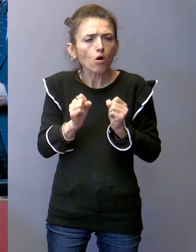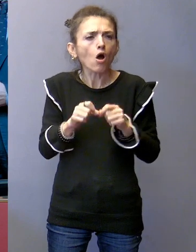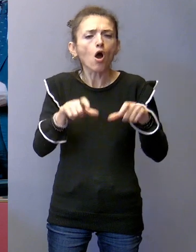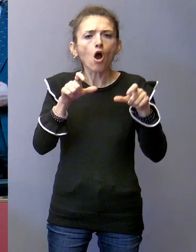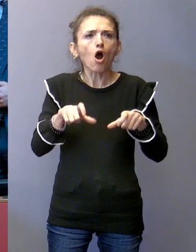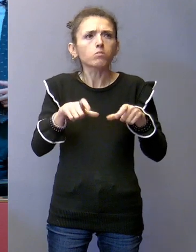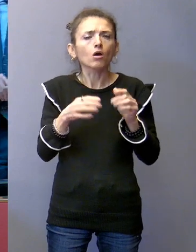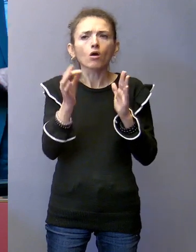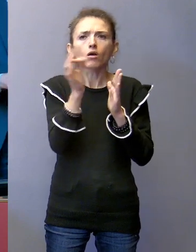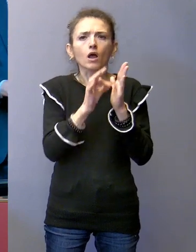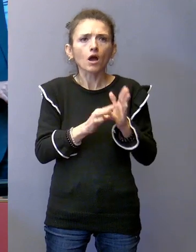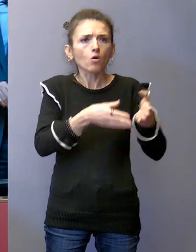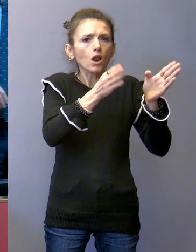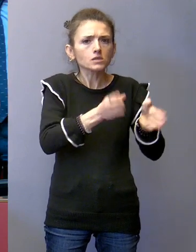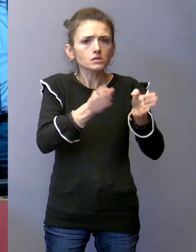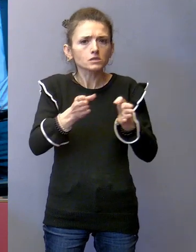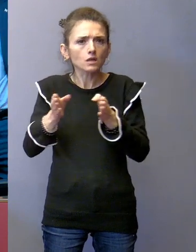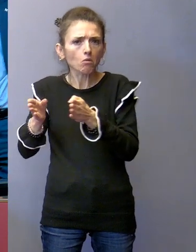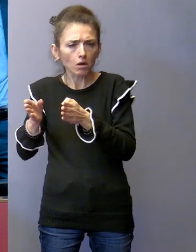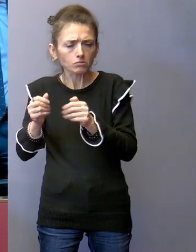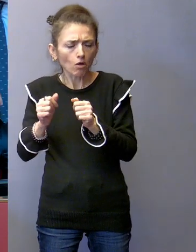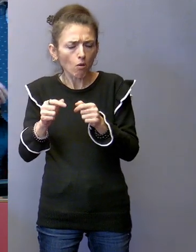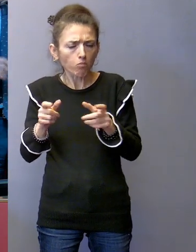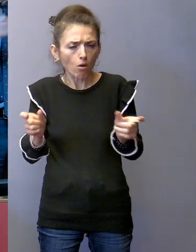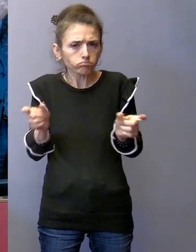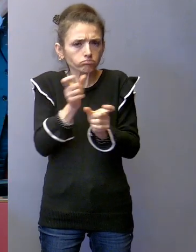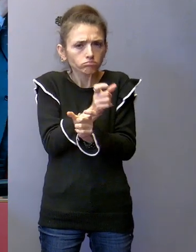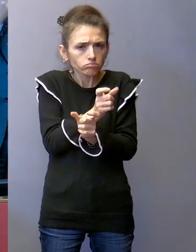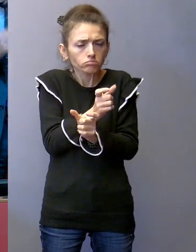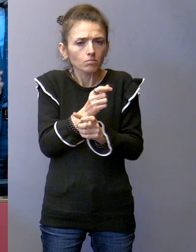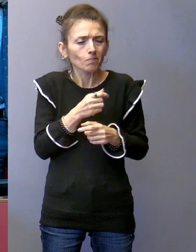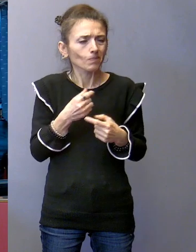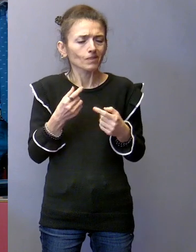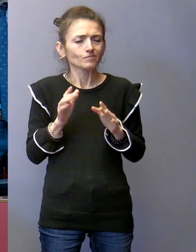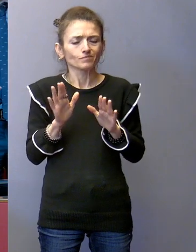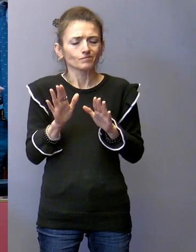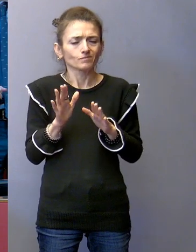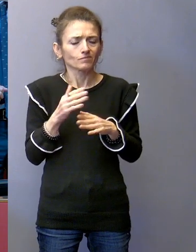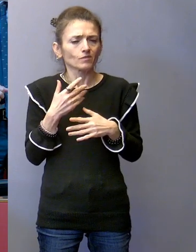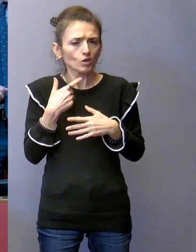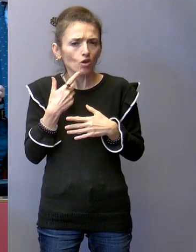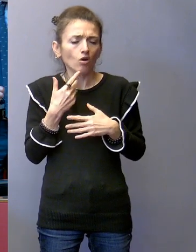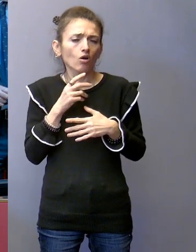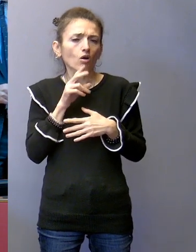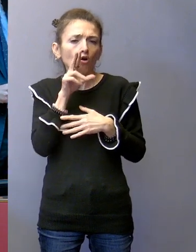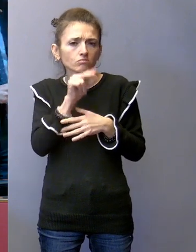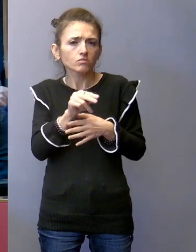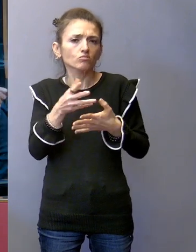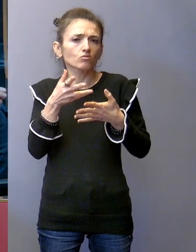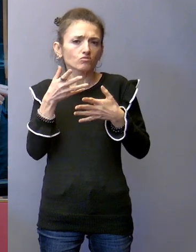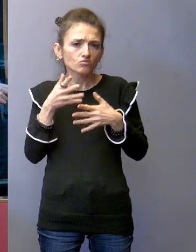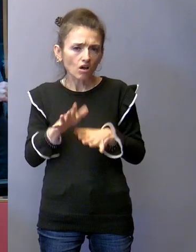una regola e consigliere ceraudio su questo su questo allora su questo mi sono già espresso ripeto